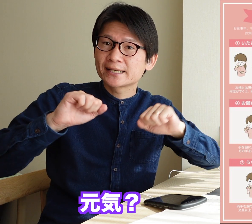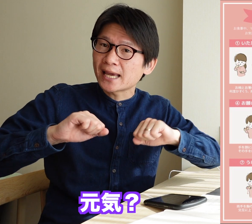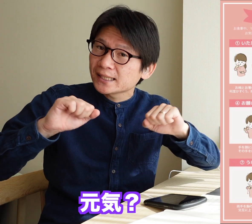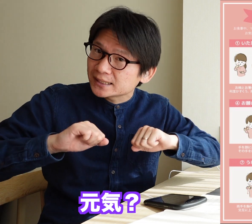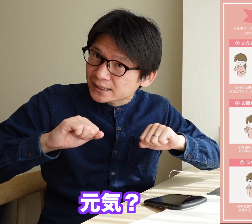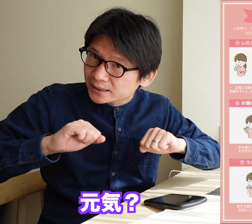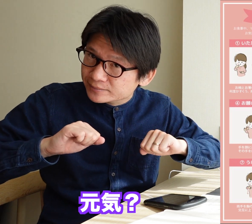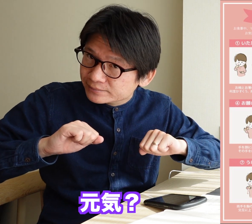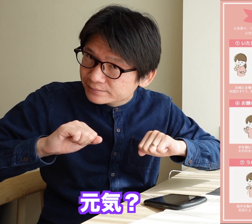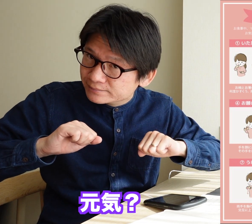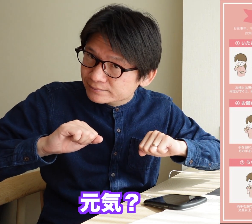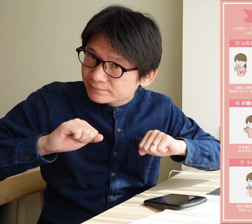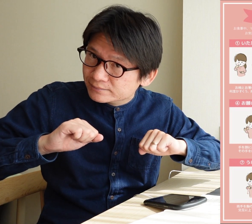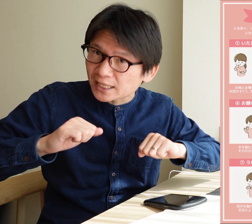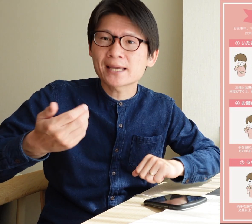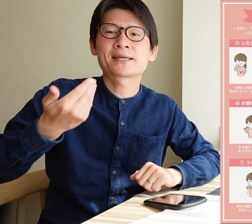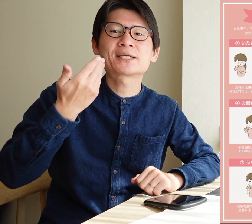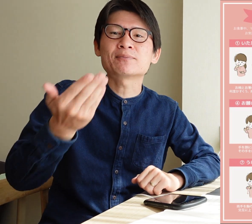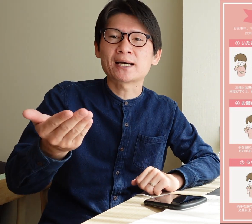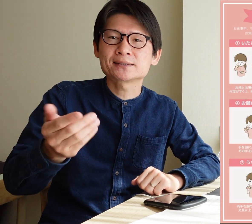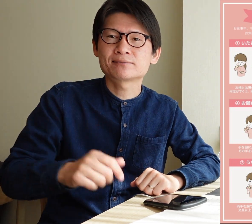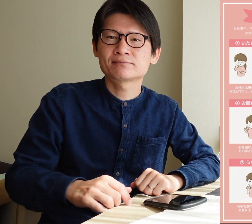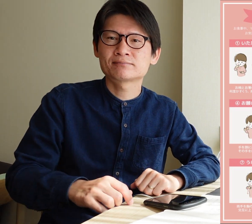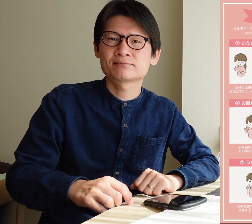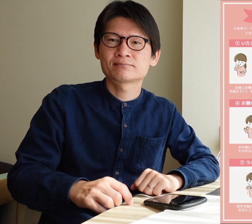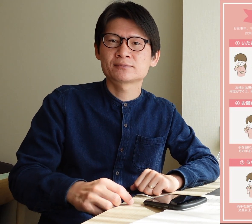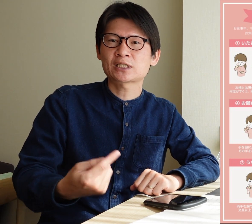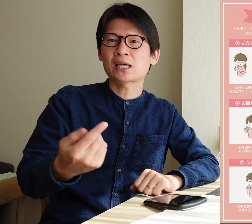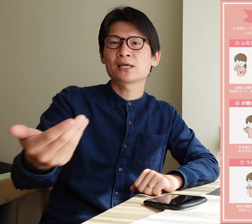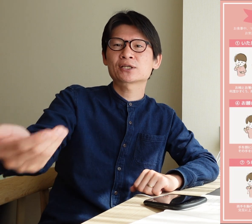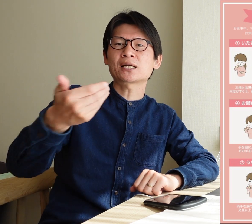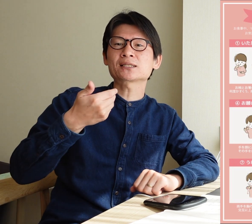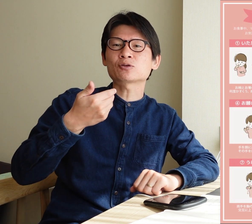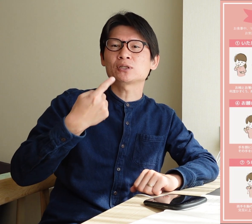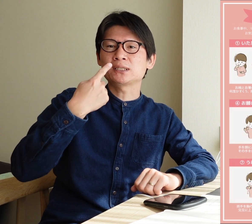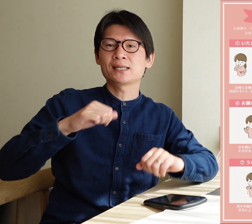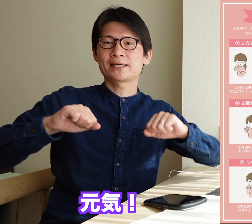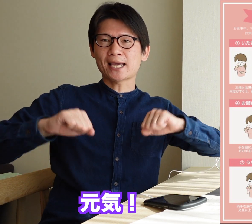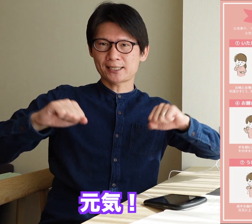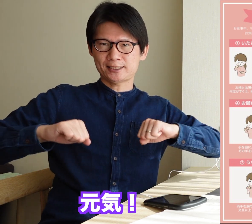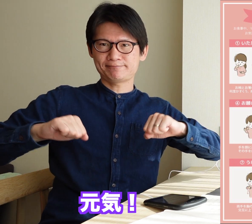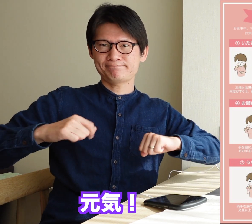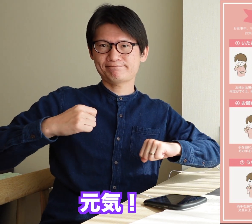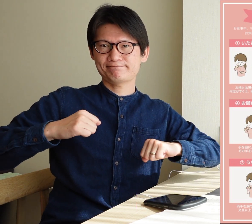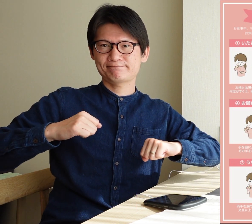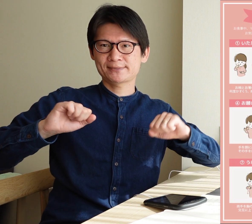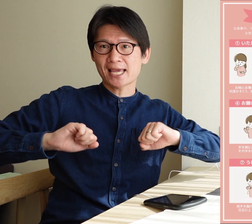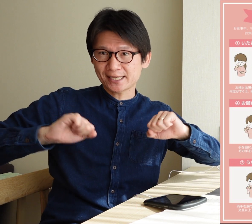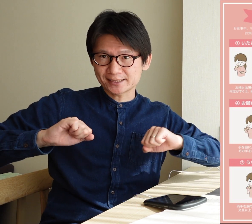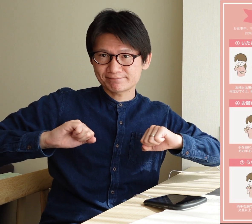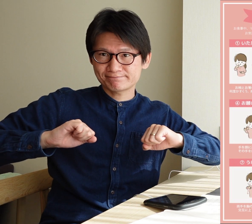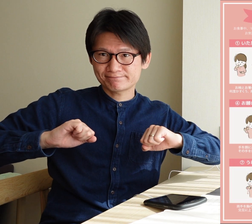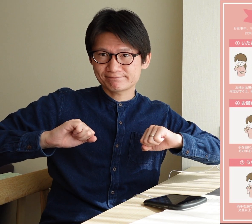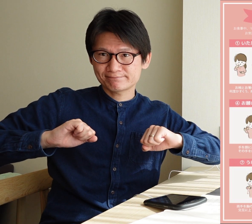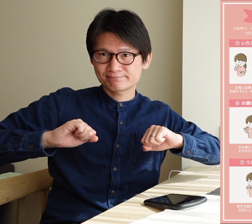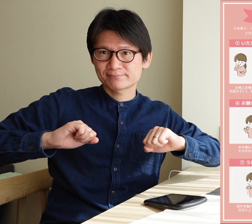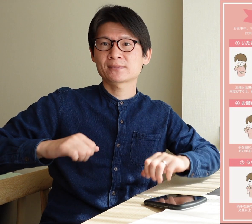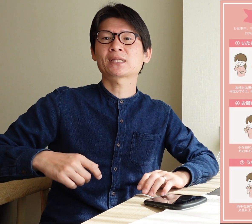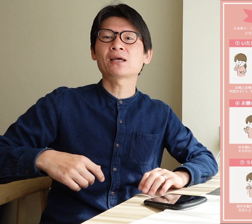元気って聞きます。で、聞かれた時に元気、元気っていうふう